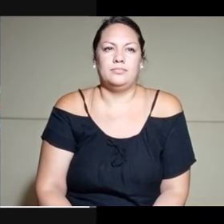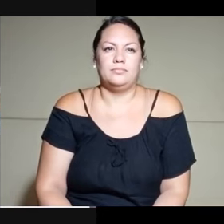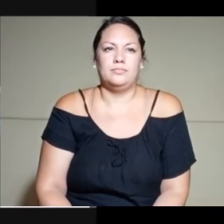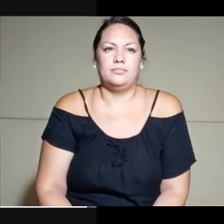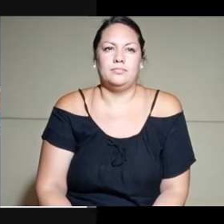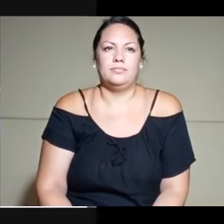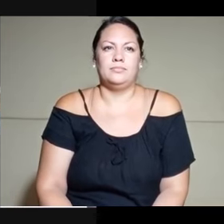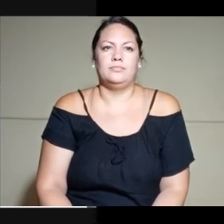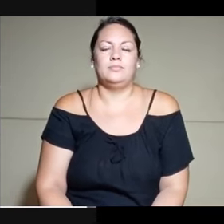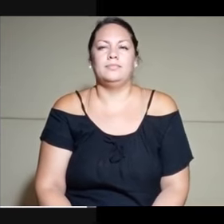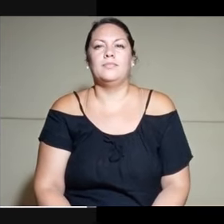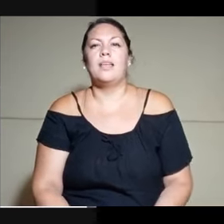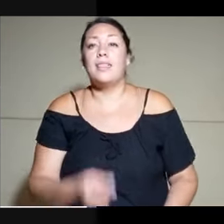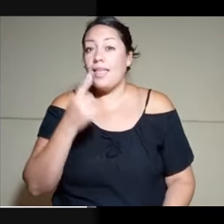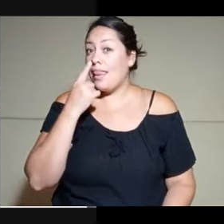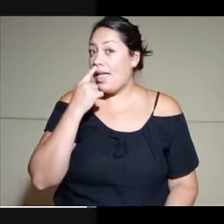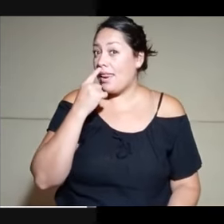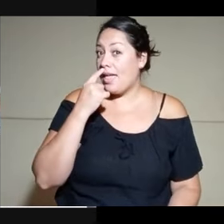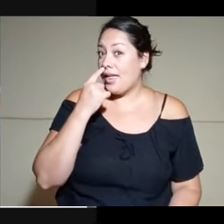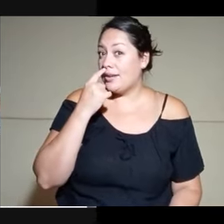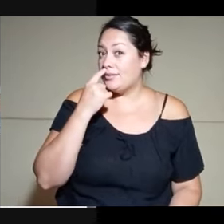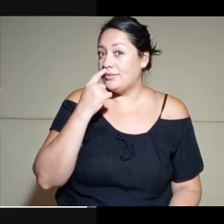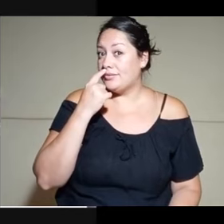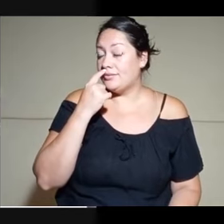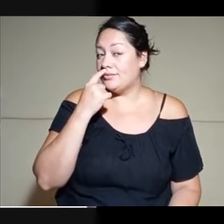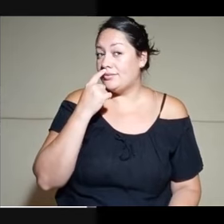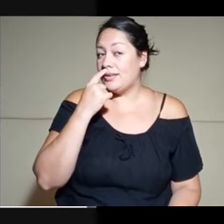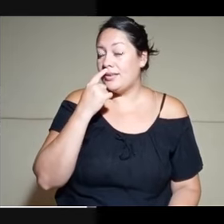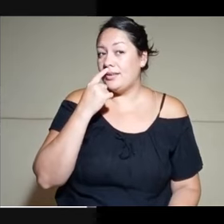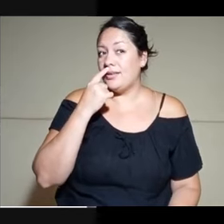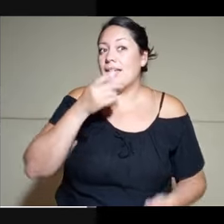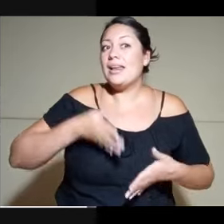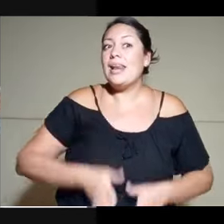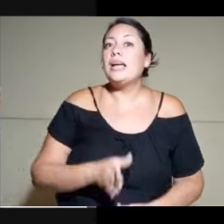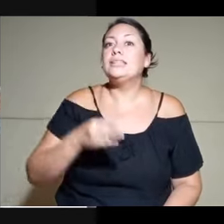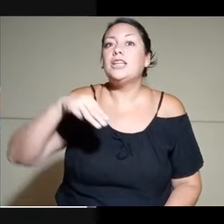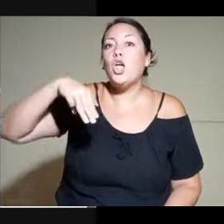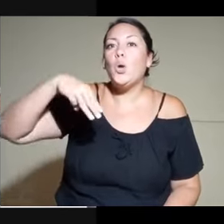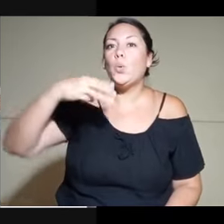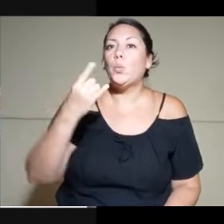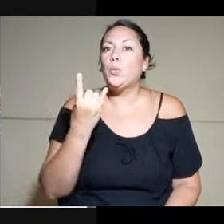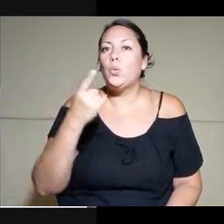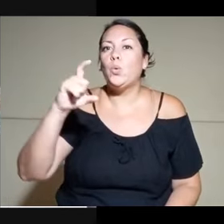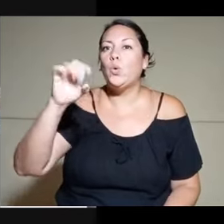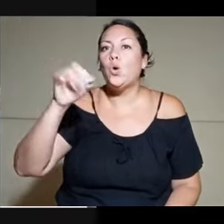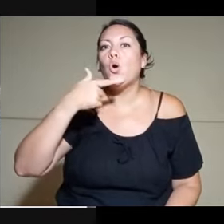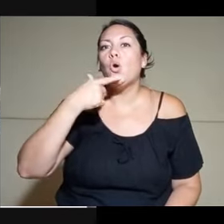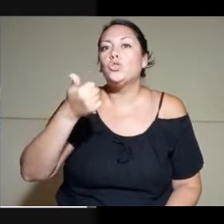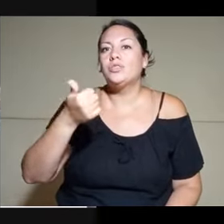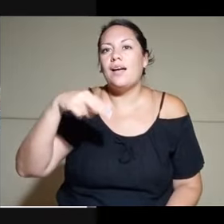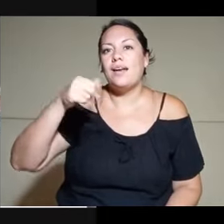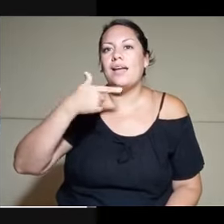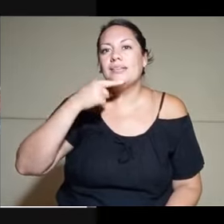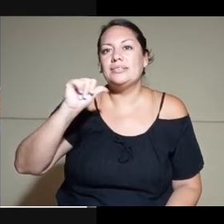Bien, fíjense acá, ¿ven? Ahí está. Se dirige ¿Se acuerdan en esta? Se dirige desde la nariz,